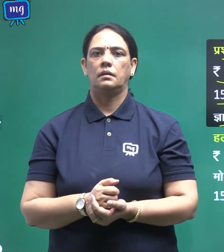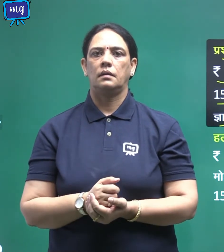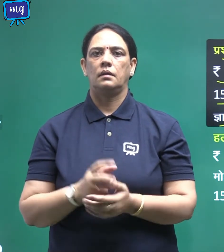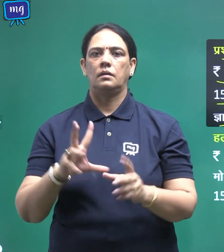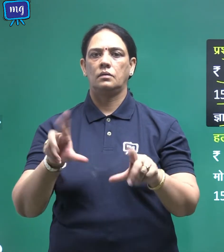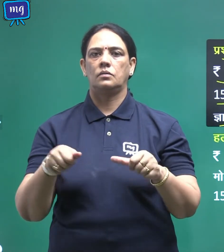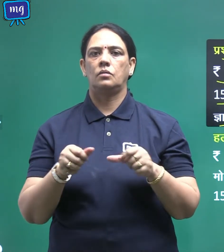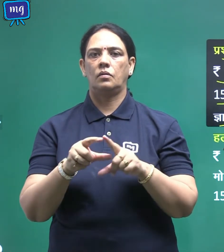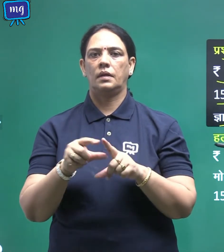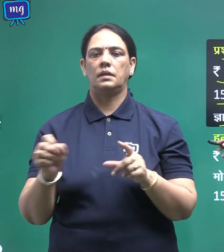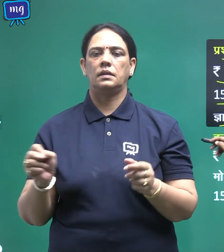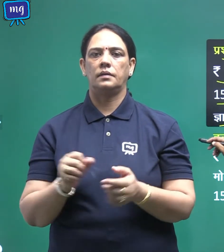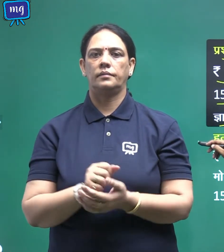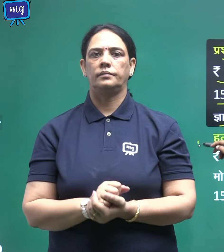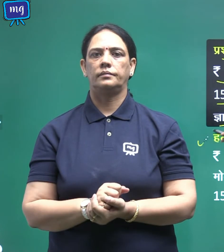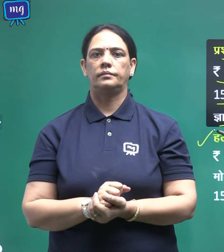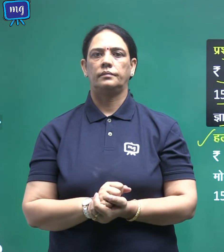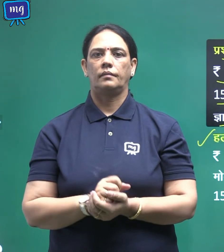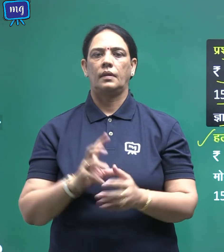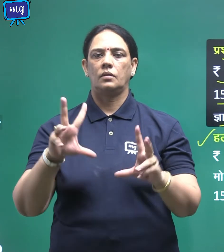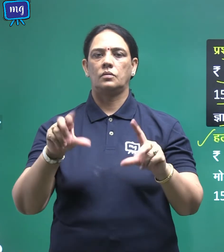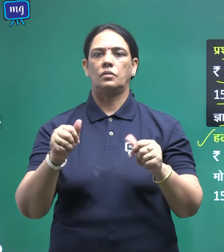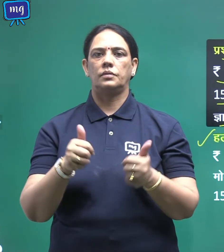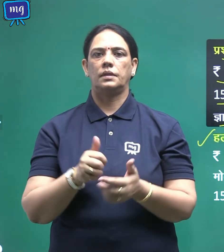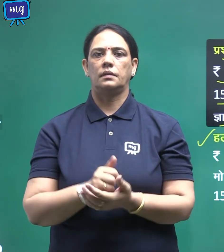ज्ञात कीजिए। हल